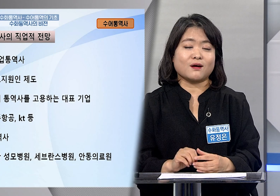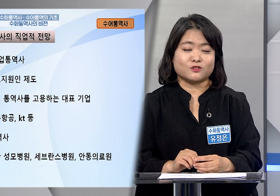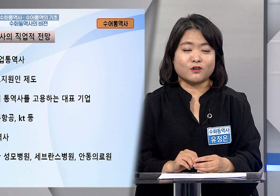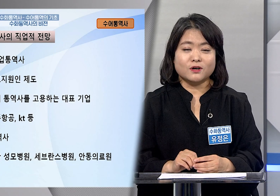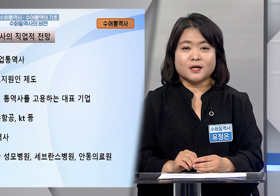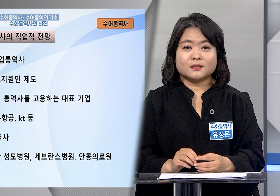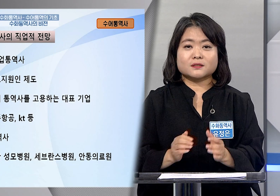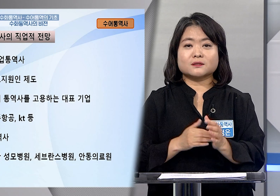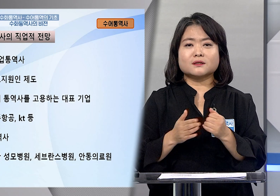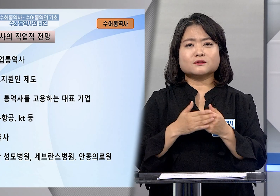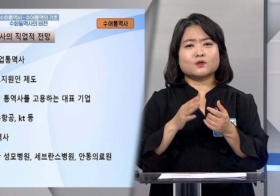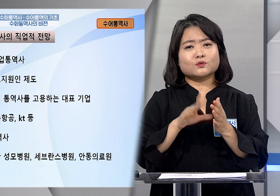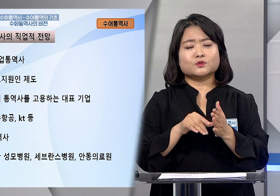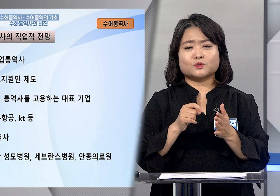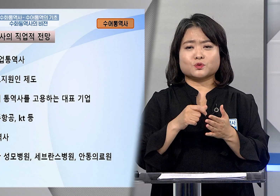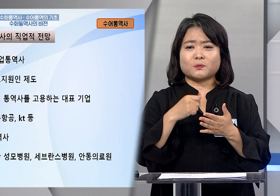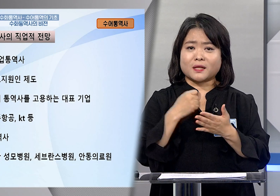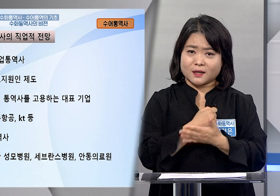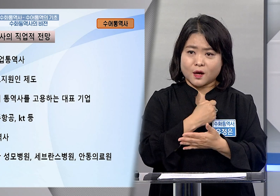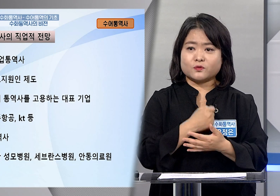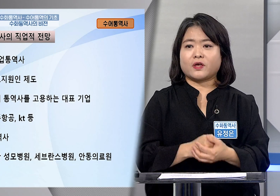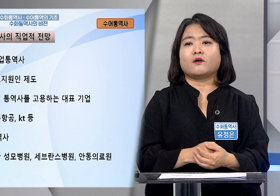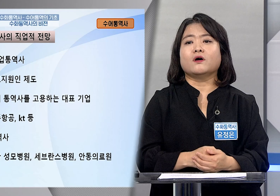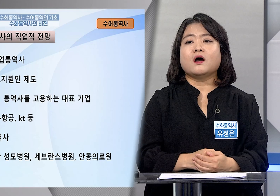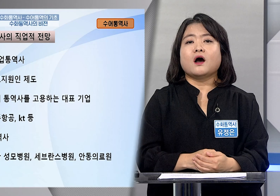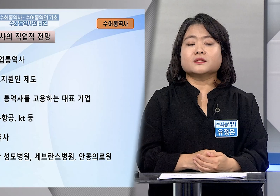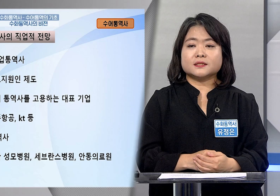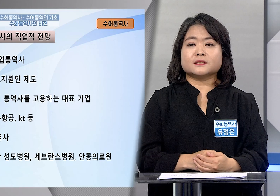않더라고요. 그래서 그런 경우는 또 좀 안타까운데요. 어쨌든